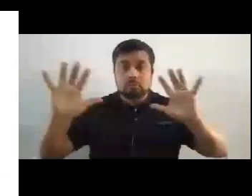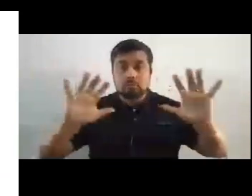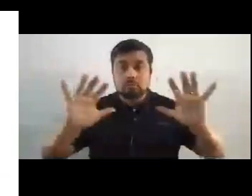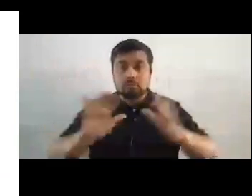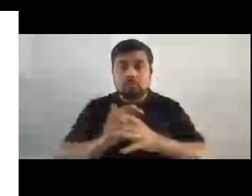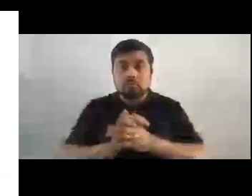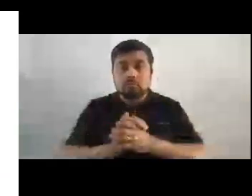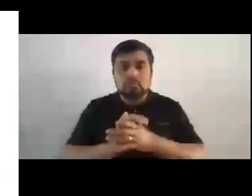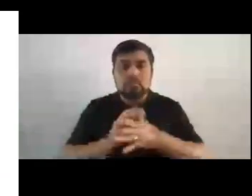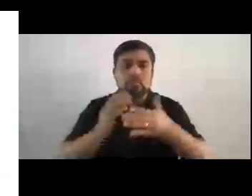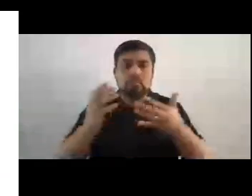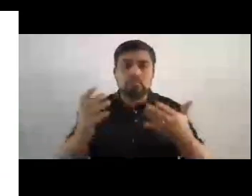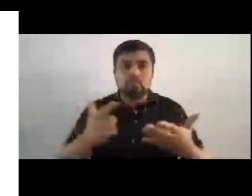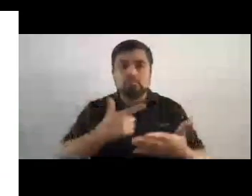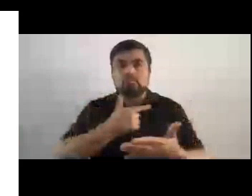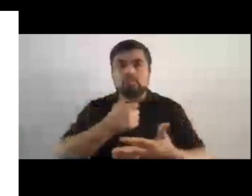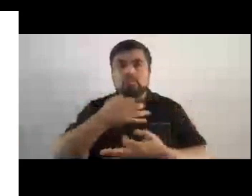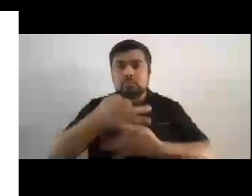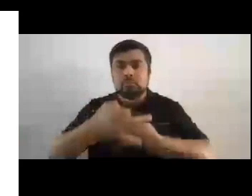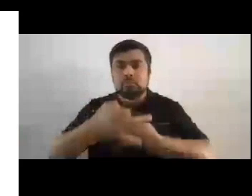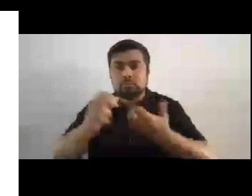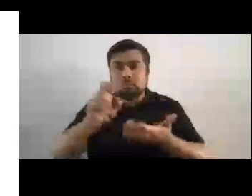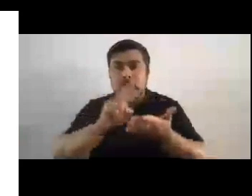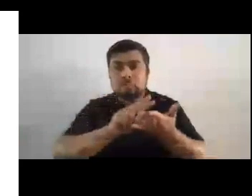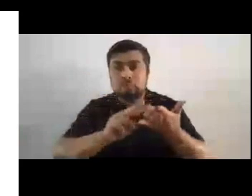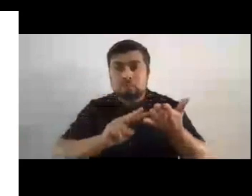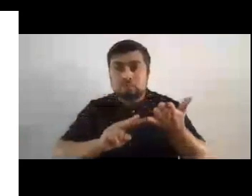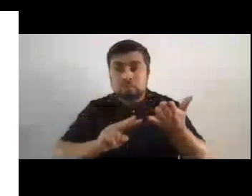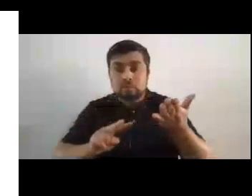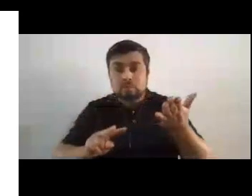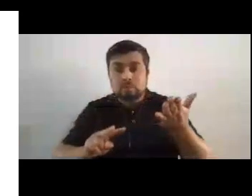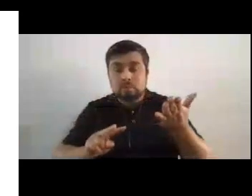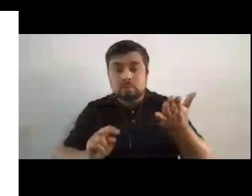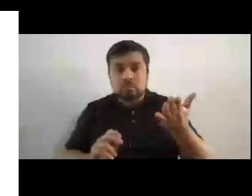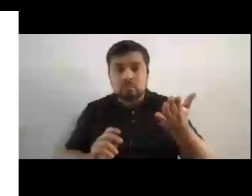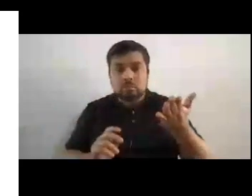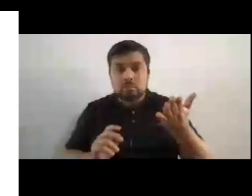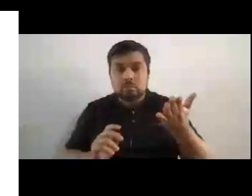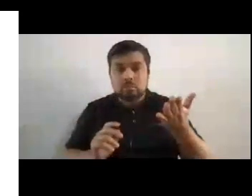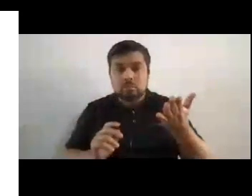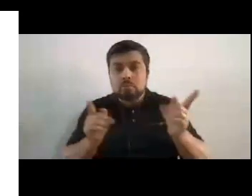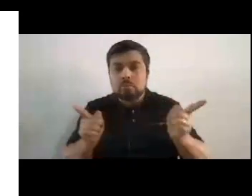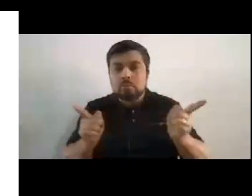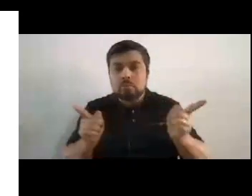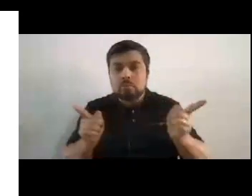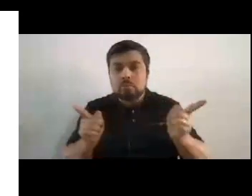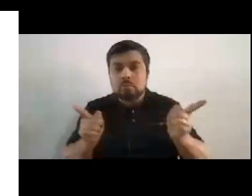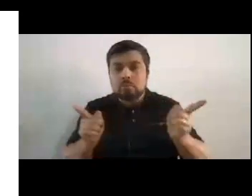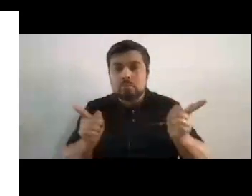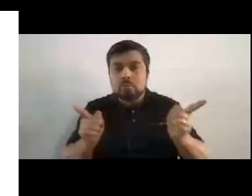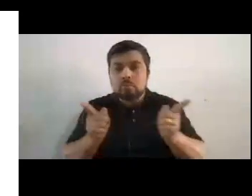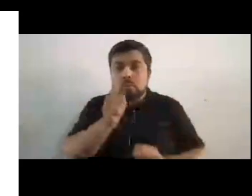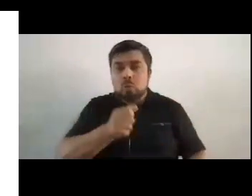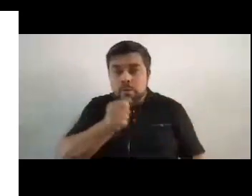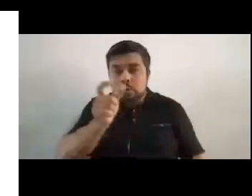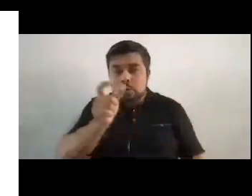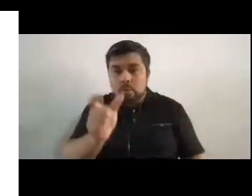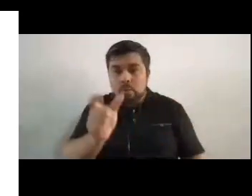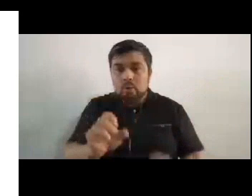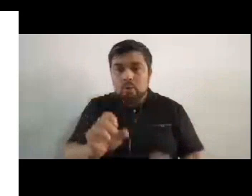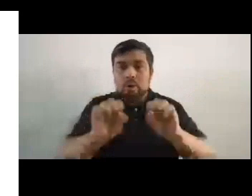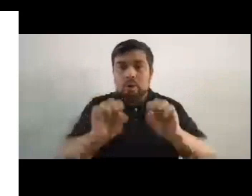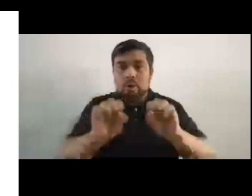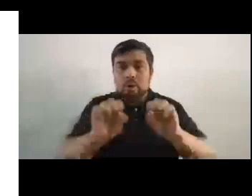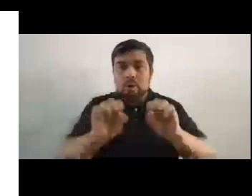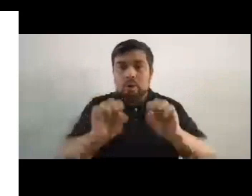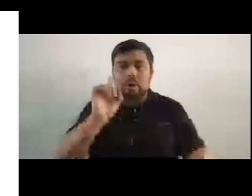Entonces, quisiera leerles el extracto de una entrevista a un educador sordo,